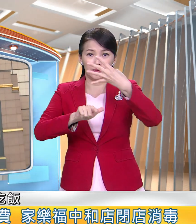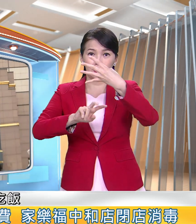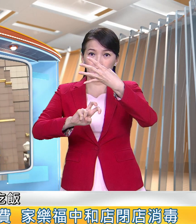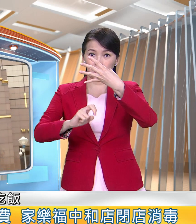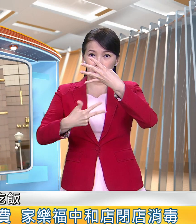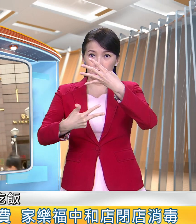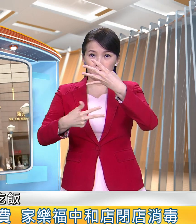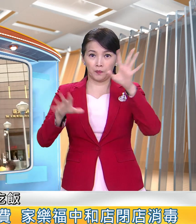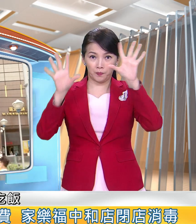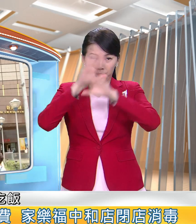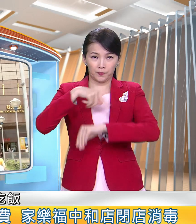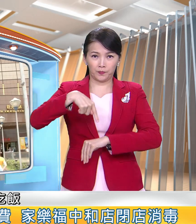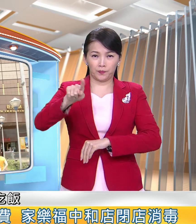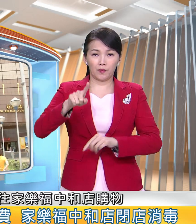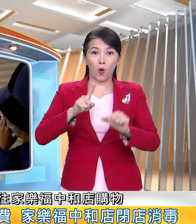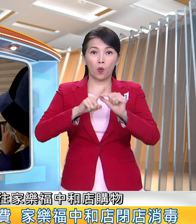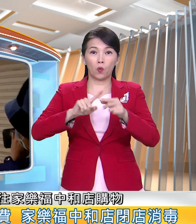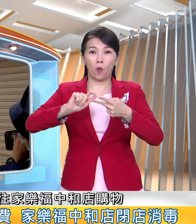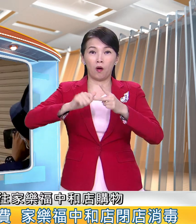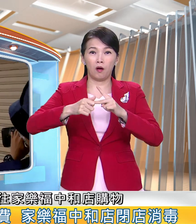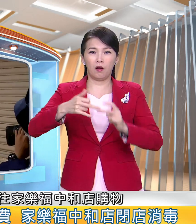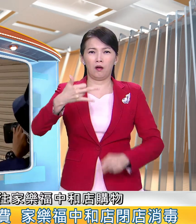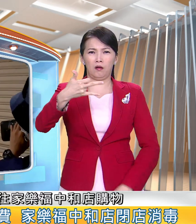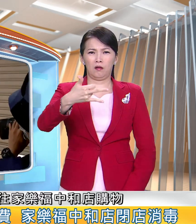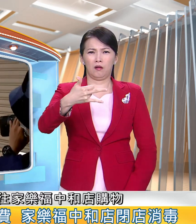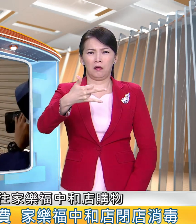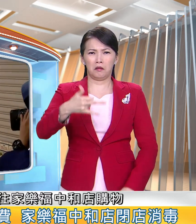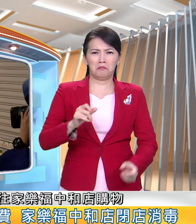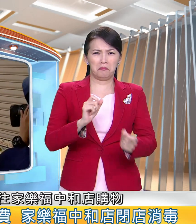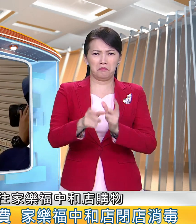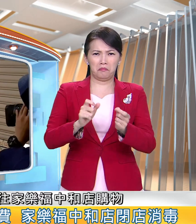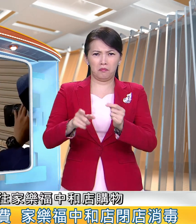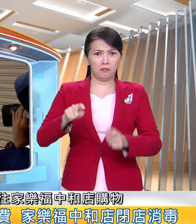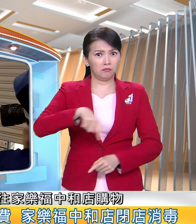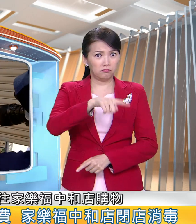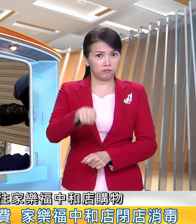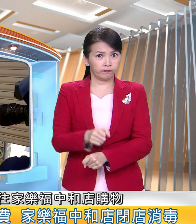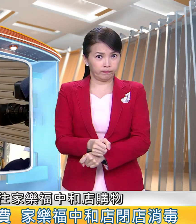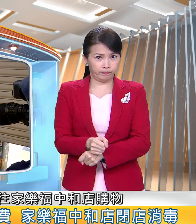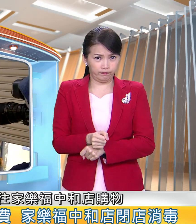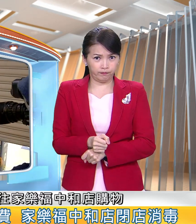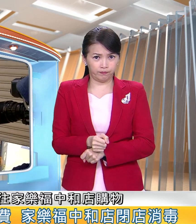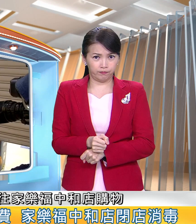饭，27号晚间还前往家乐福中和店来购物。